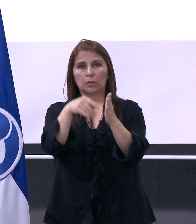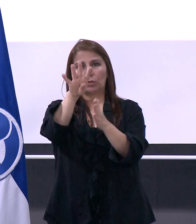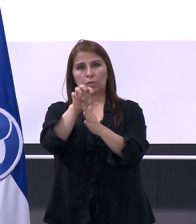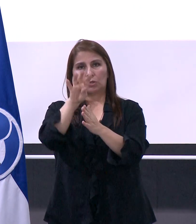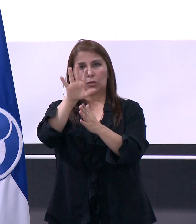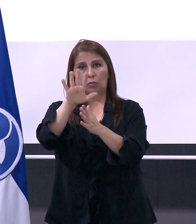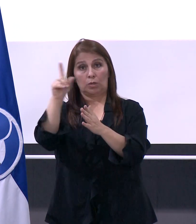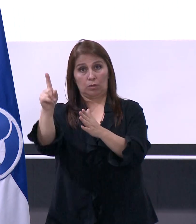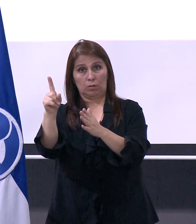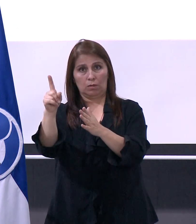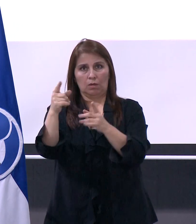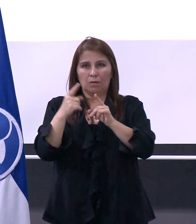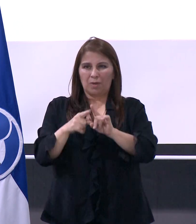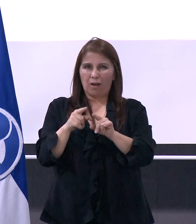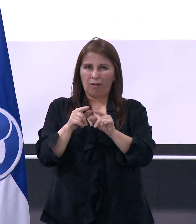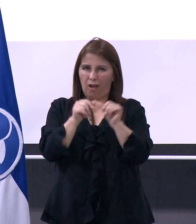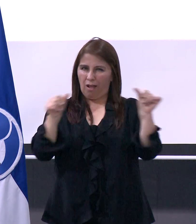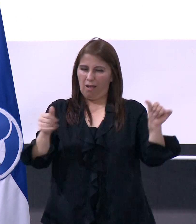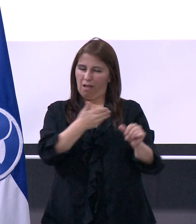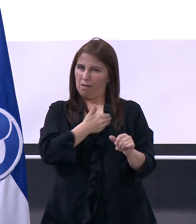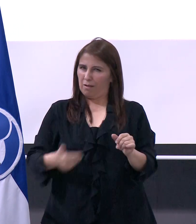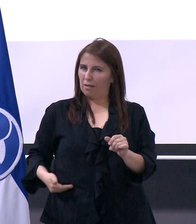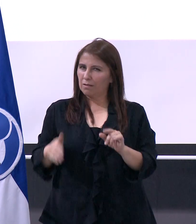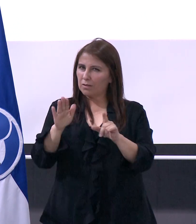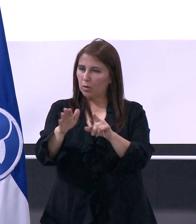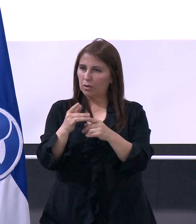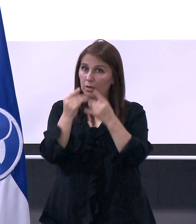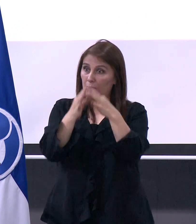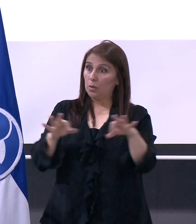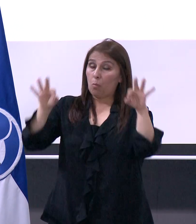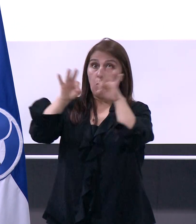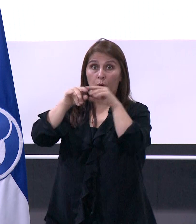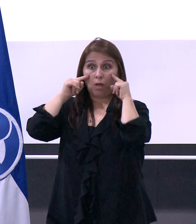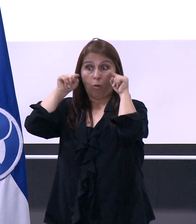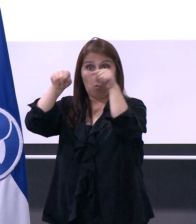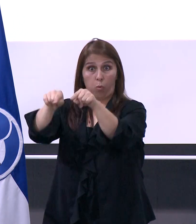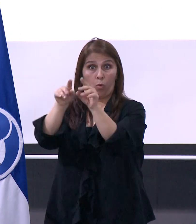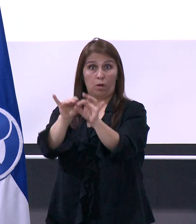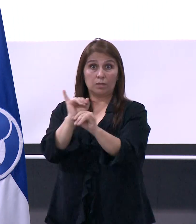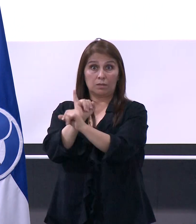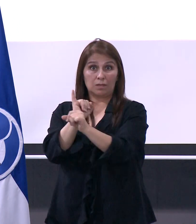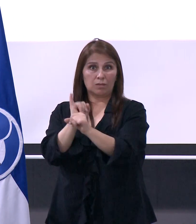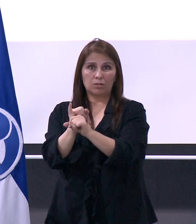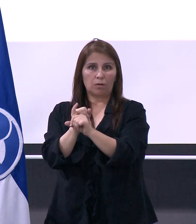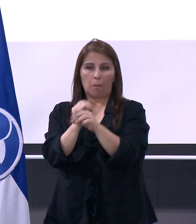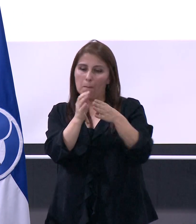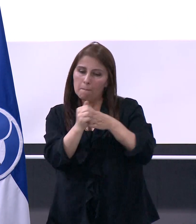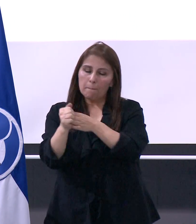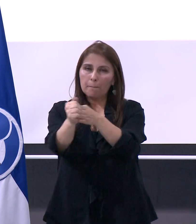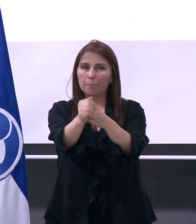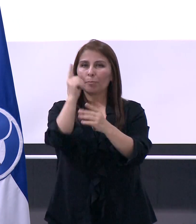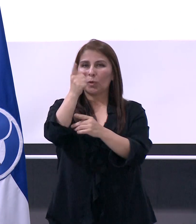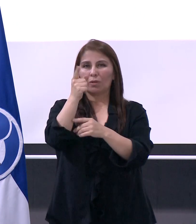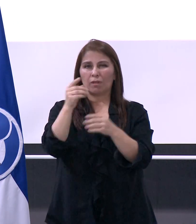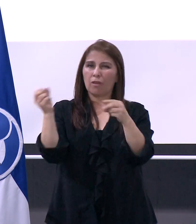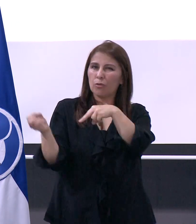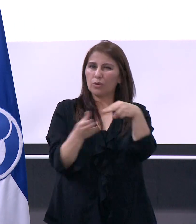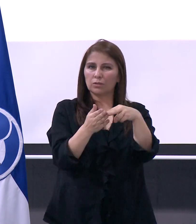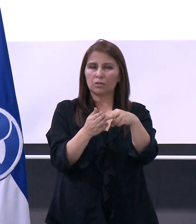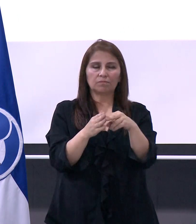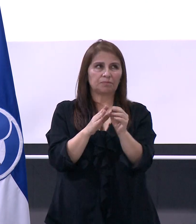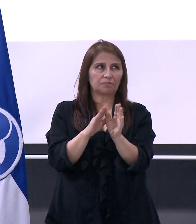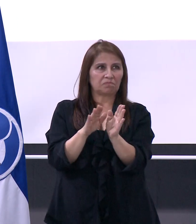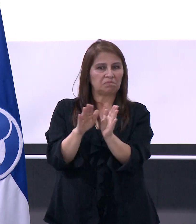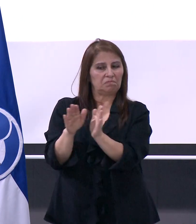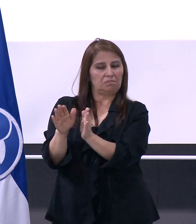periodo no le dieron la importancia que antes había tenido como institución de referencia para orientar las políticas educativas sin embargo